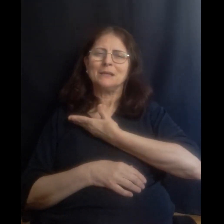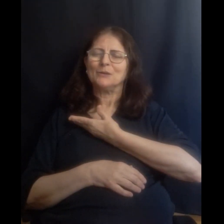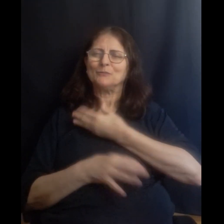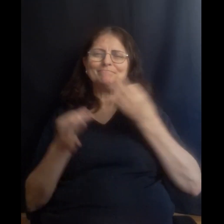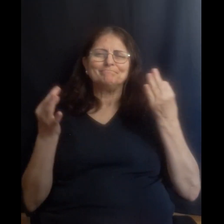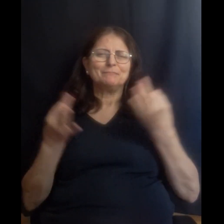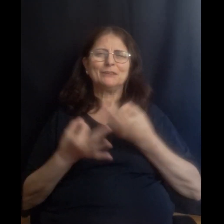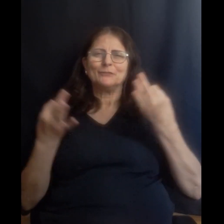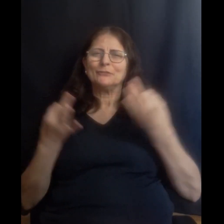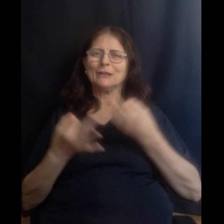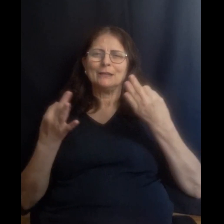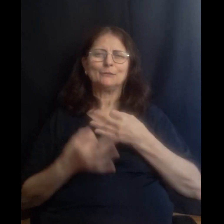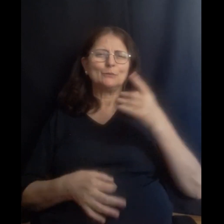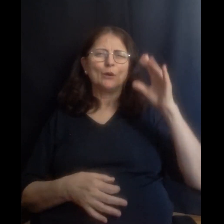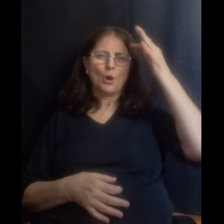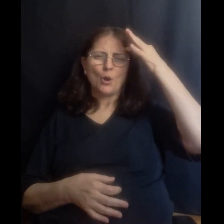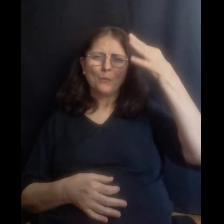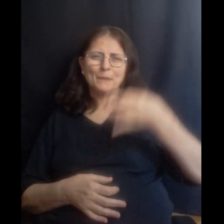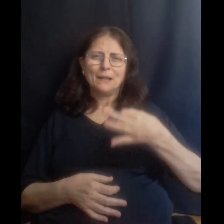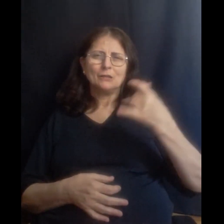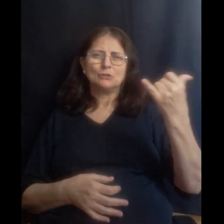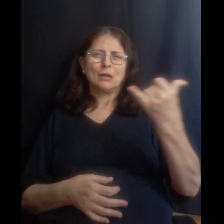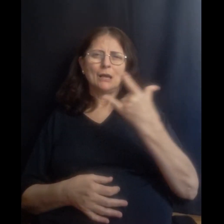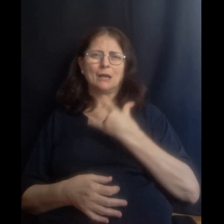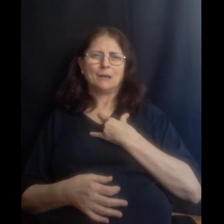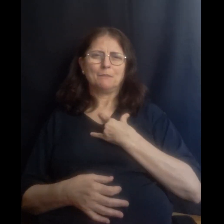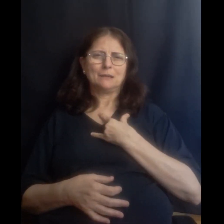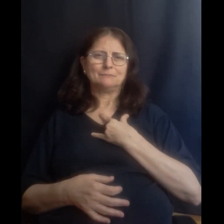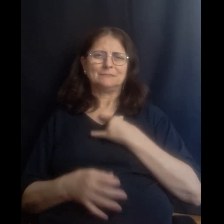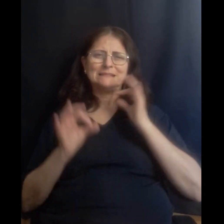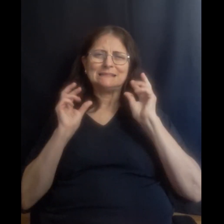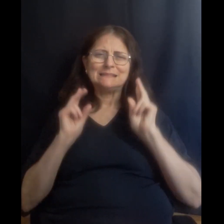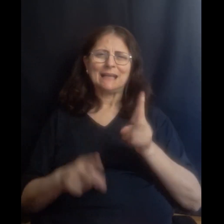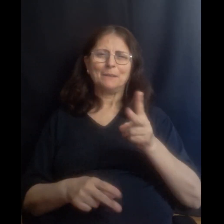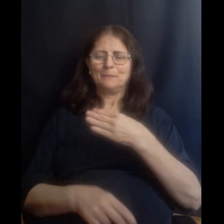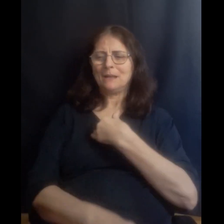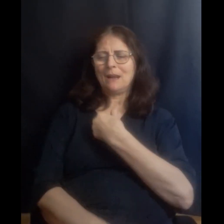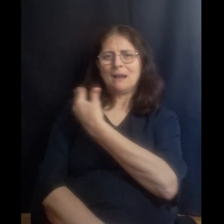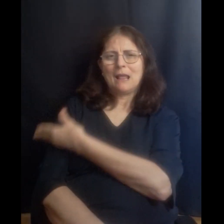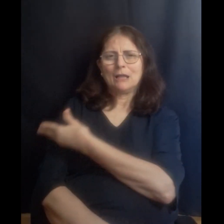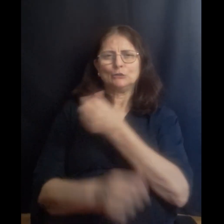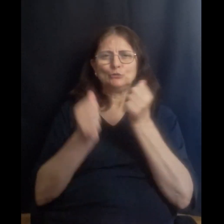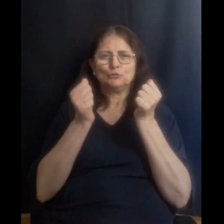que sempre nos compreende e nos ama e está sempre ao nosso lado.